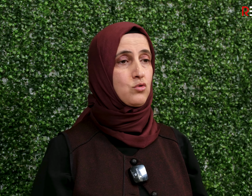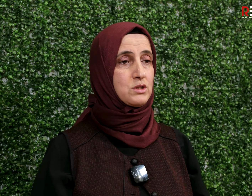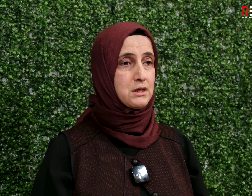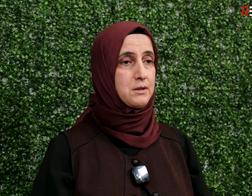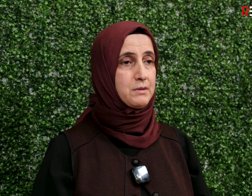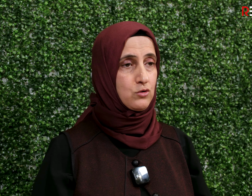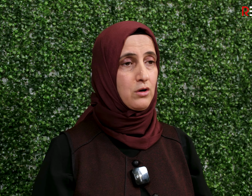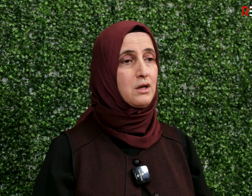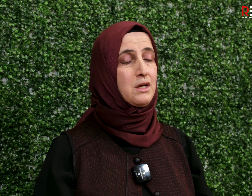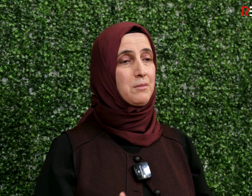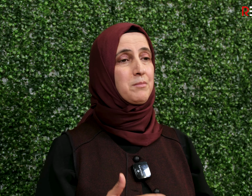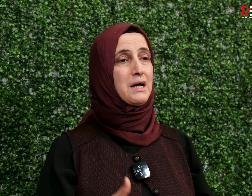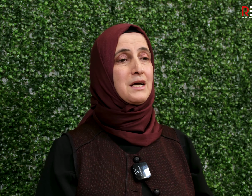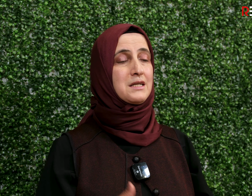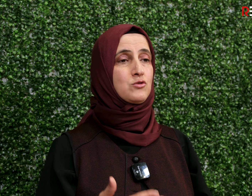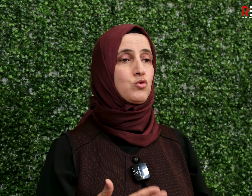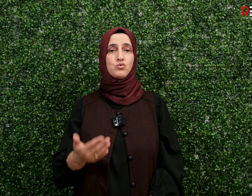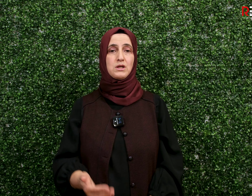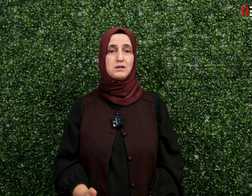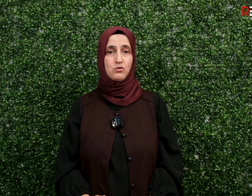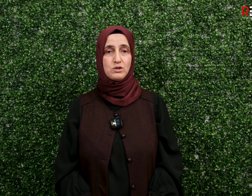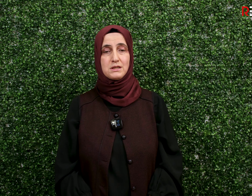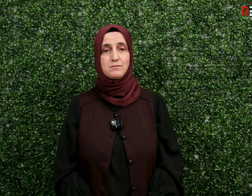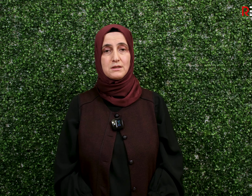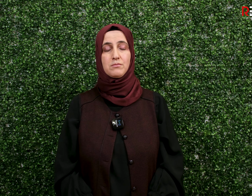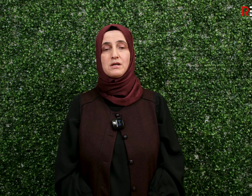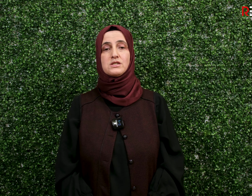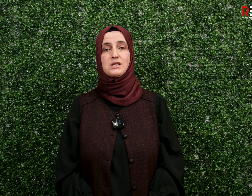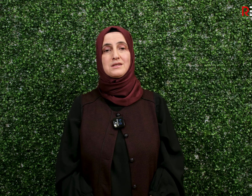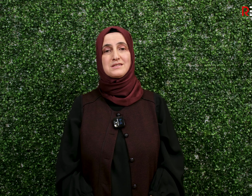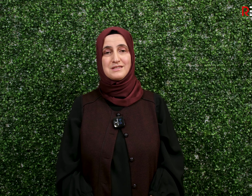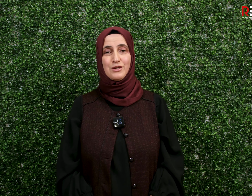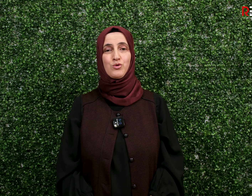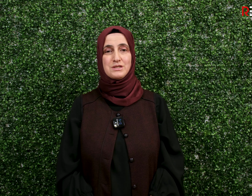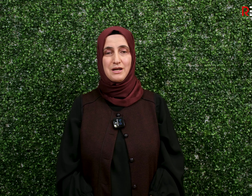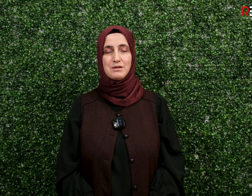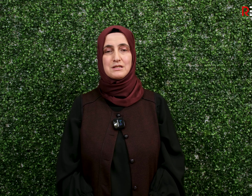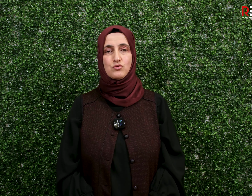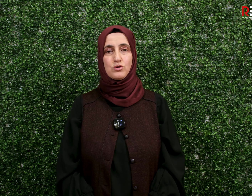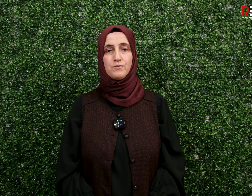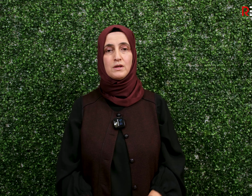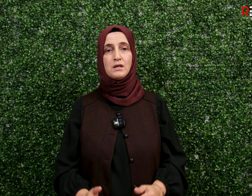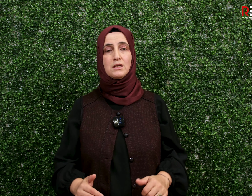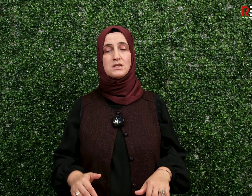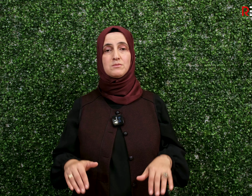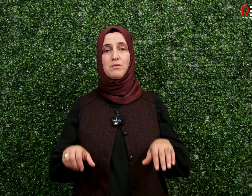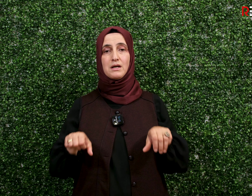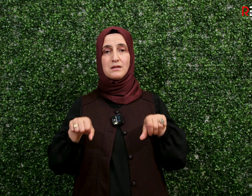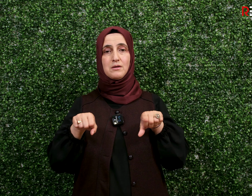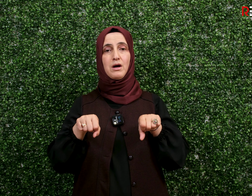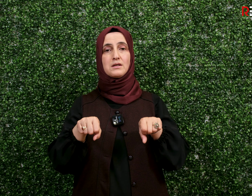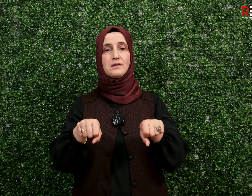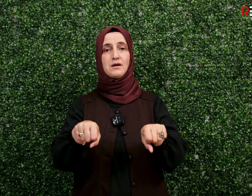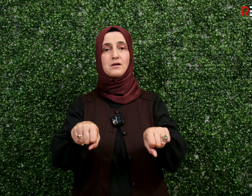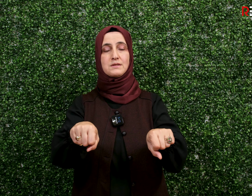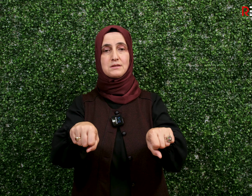gösterilebiliyor. Ama ben hani en çok kullanılan gösterimlerinden birkaç tanesini size göstermek istiyorum. Şimdi markette market arabası